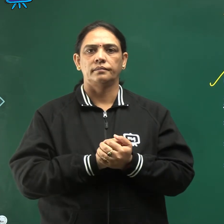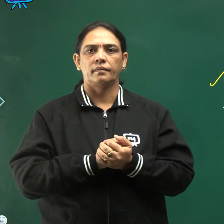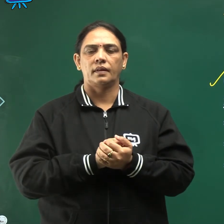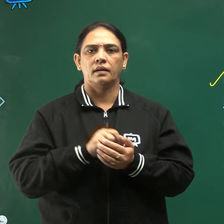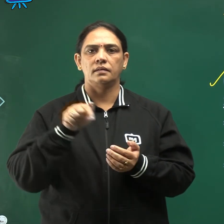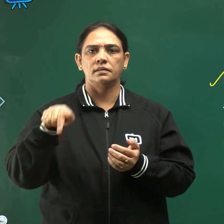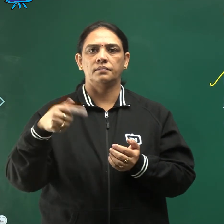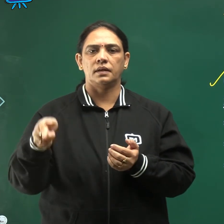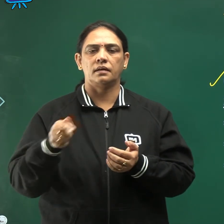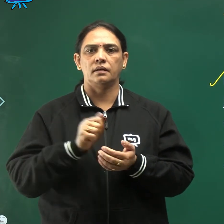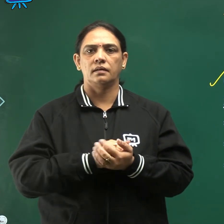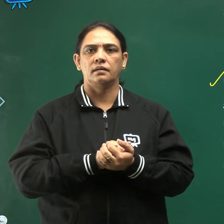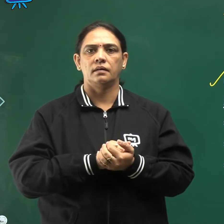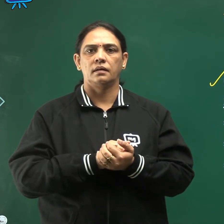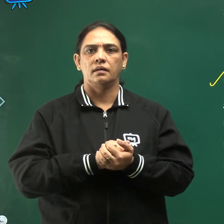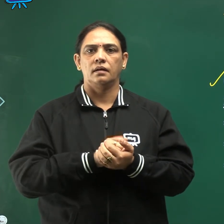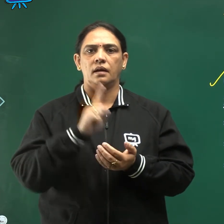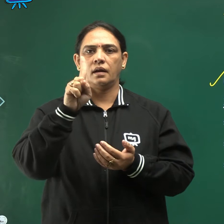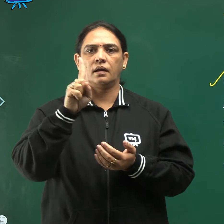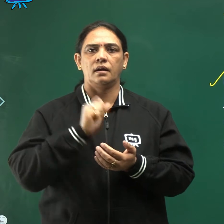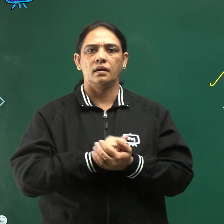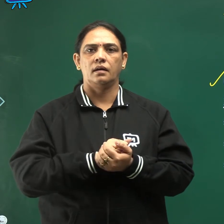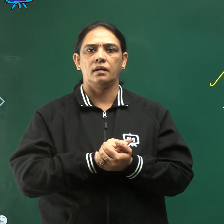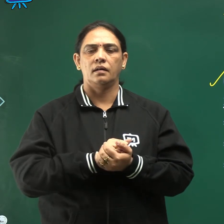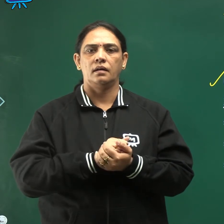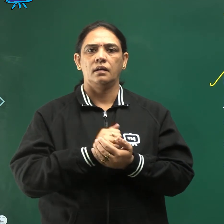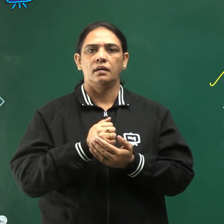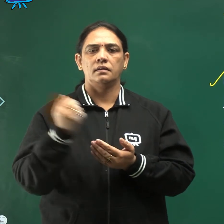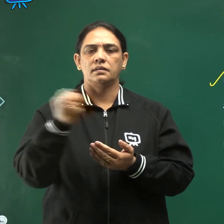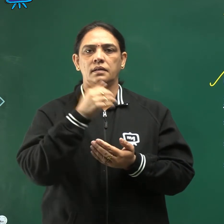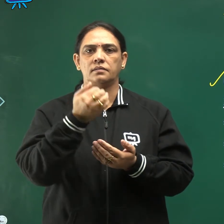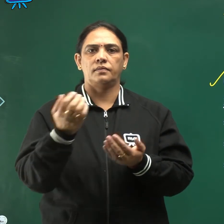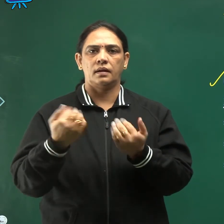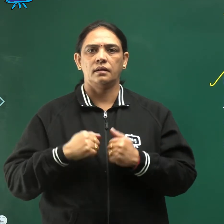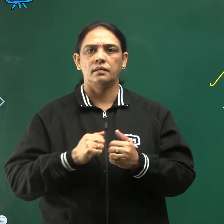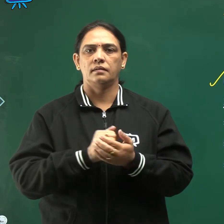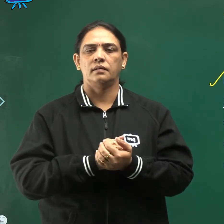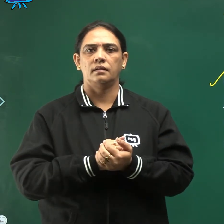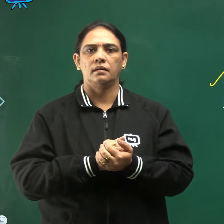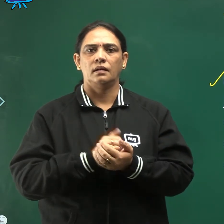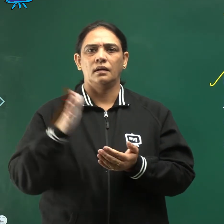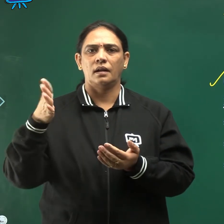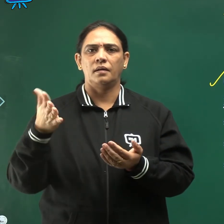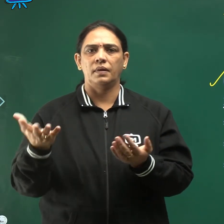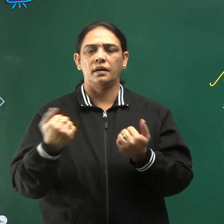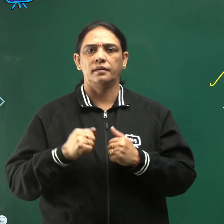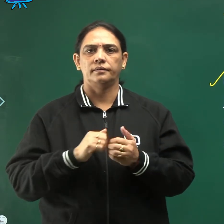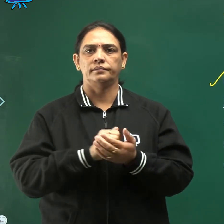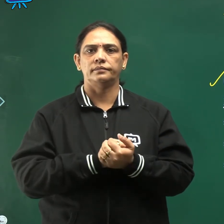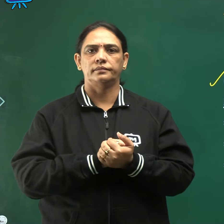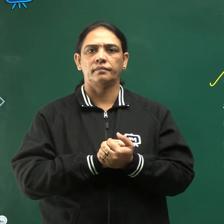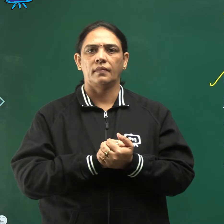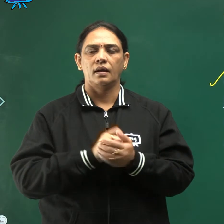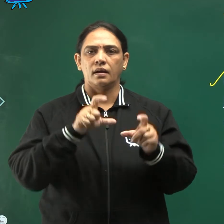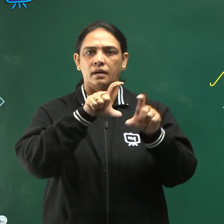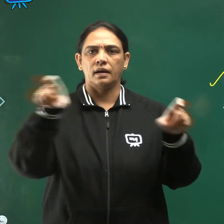जब तक एक शेषफल नहीं मिले।